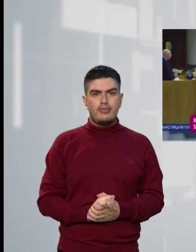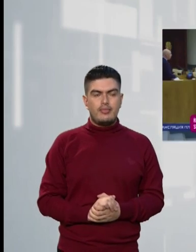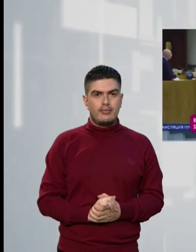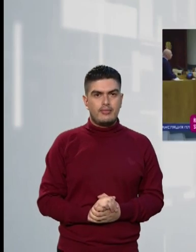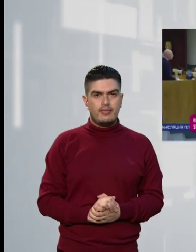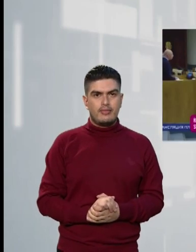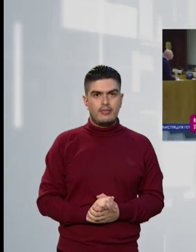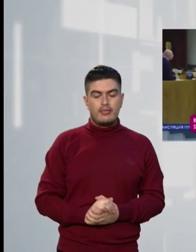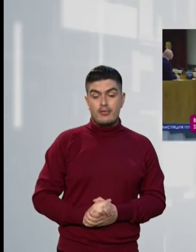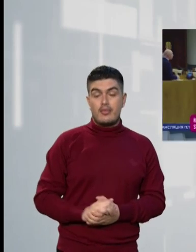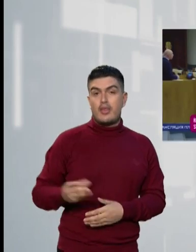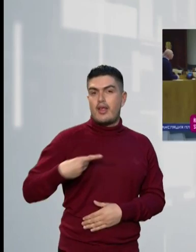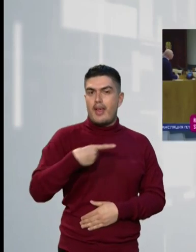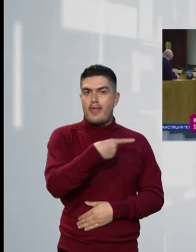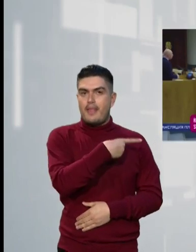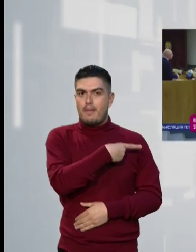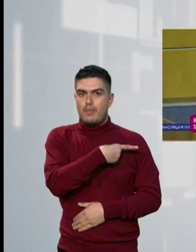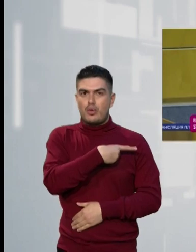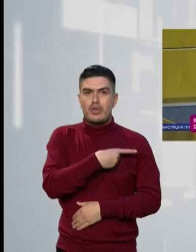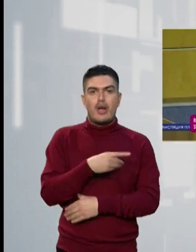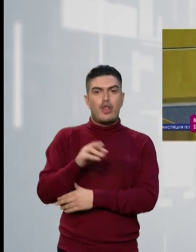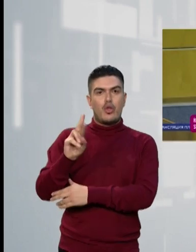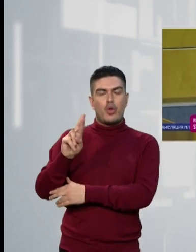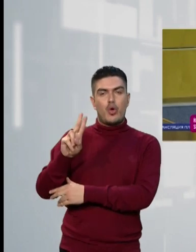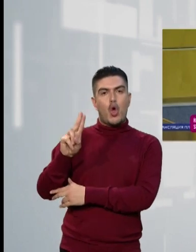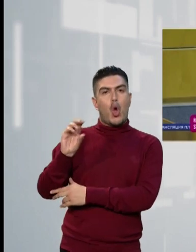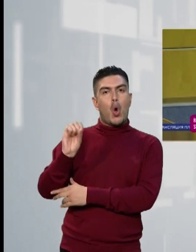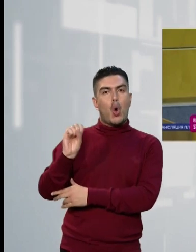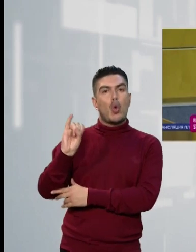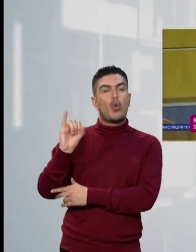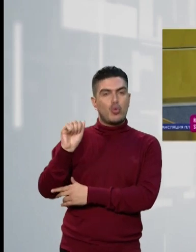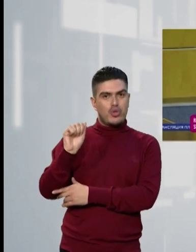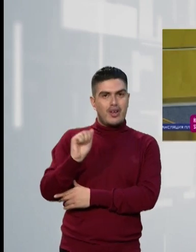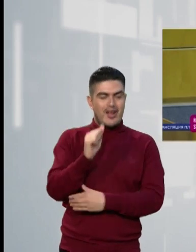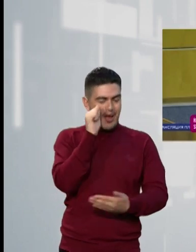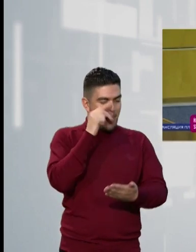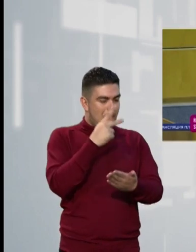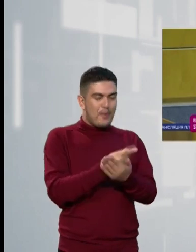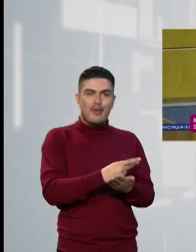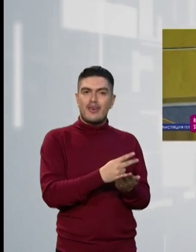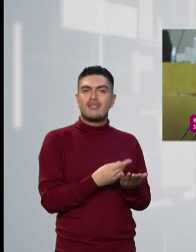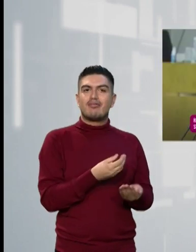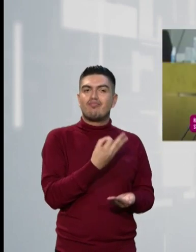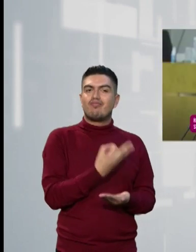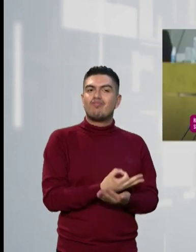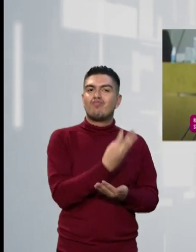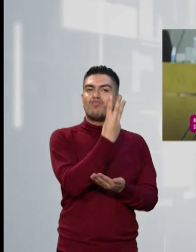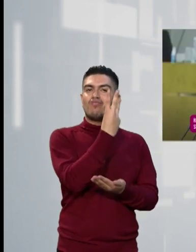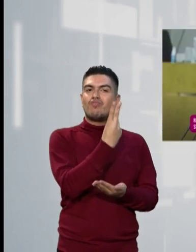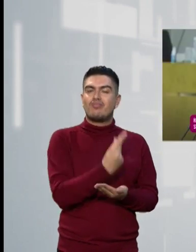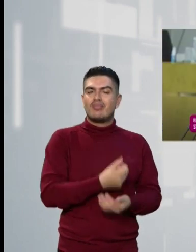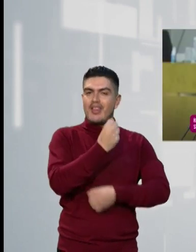diputados rusos aprobaron este jueves en primera lectura El proyecto de presupuesto 2024-2025